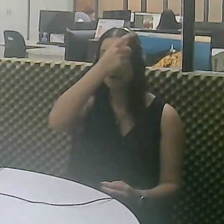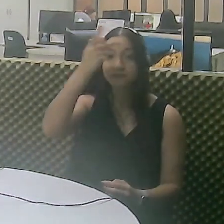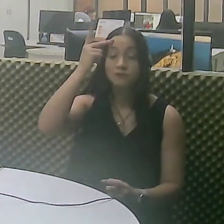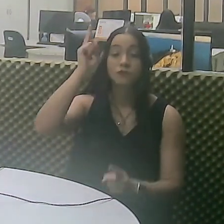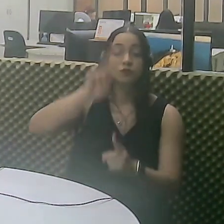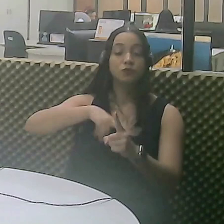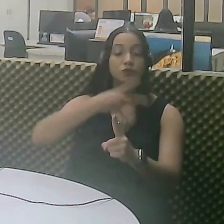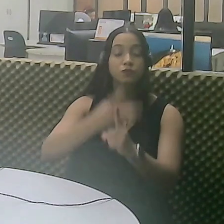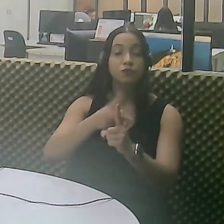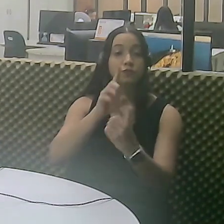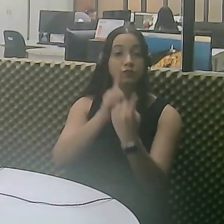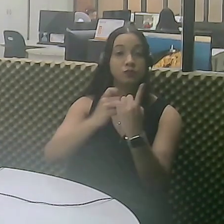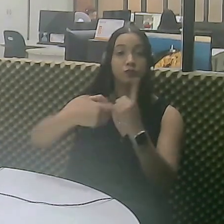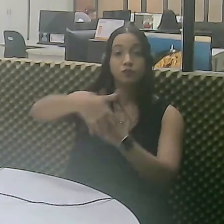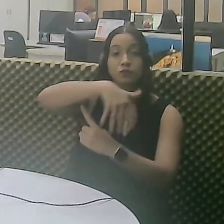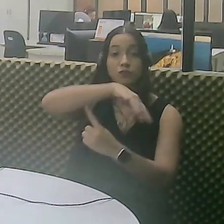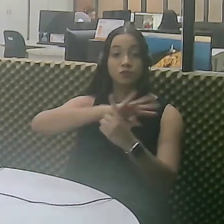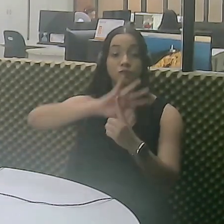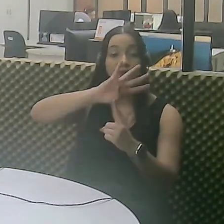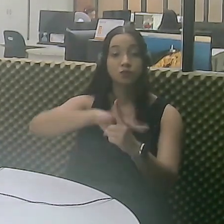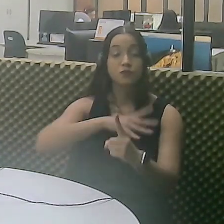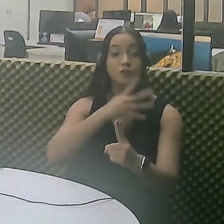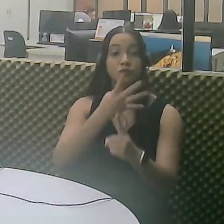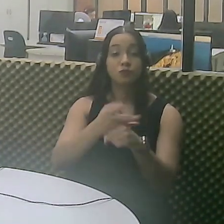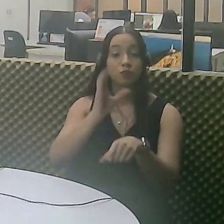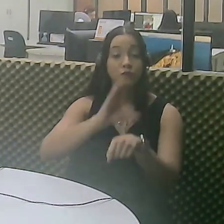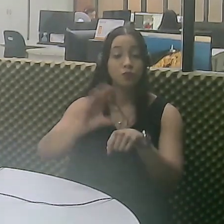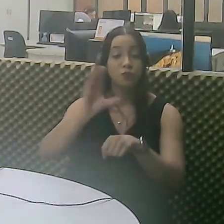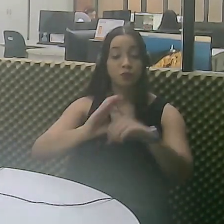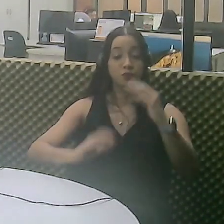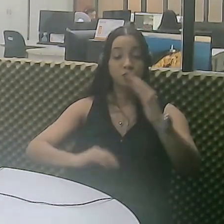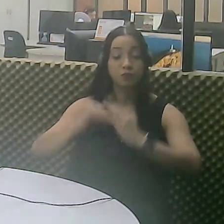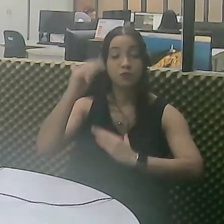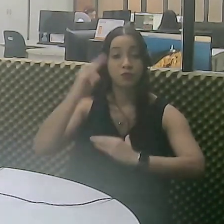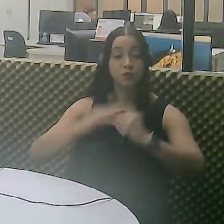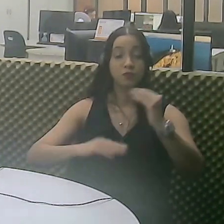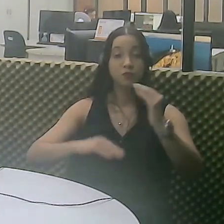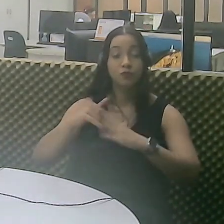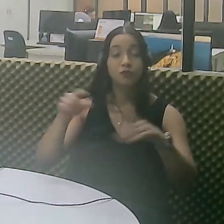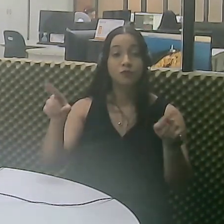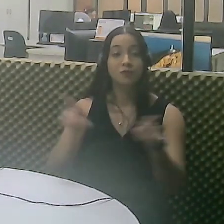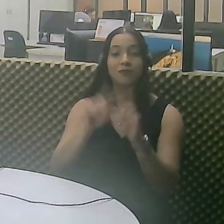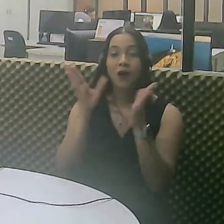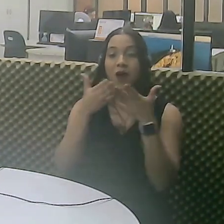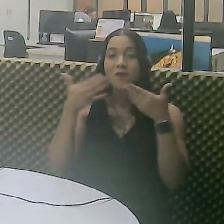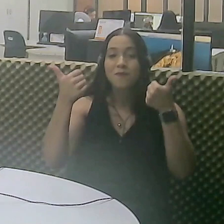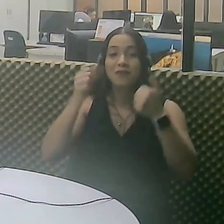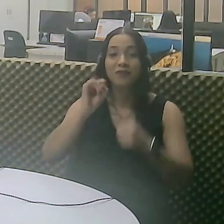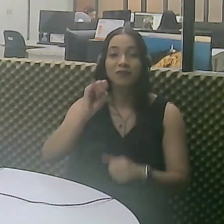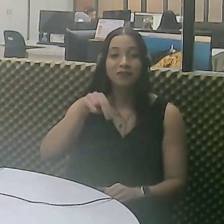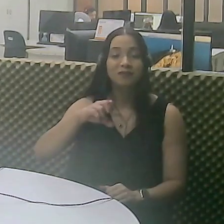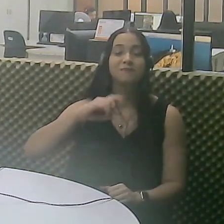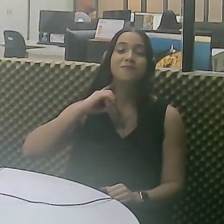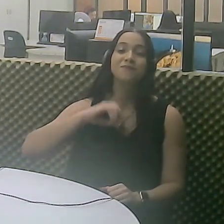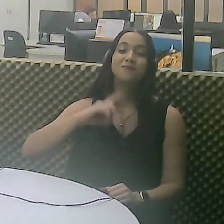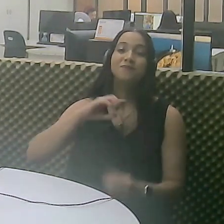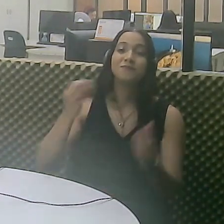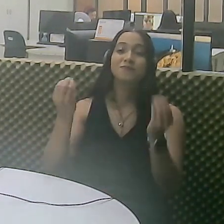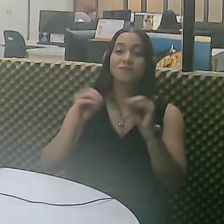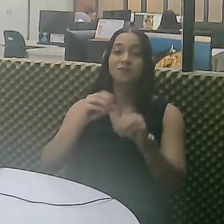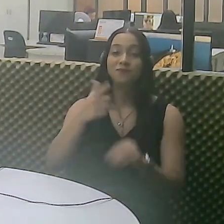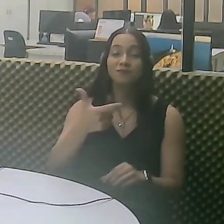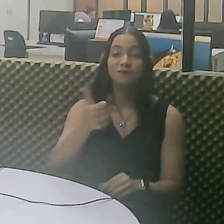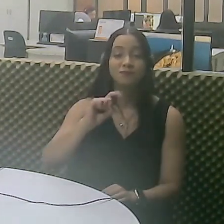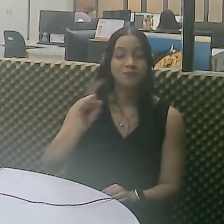o atendimento social, multiplicou por 4 os cursos profissionalizantes e tem o melhor Cine de Minas, inserindo